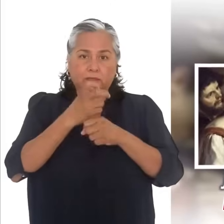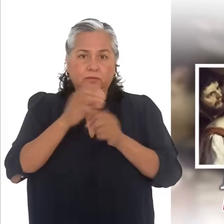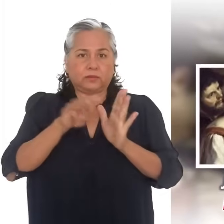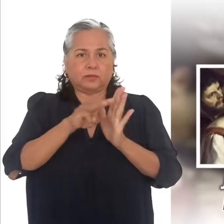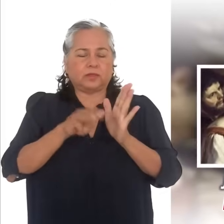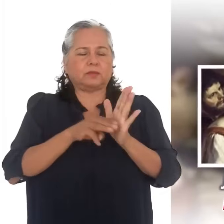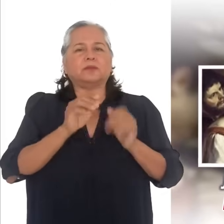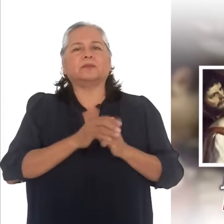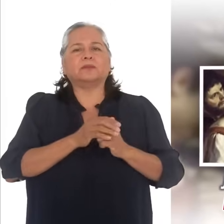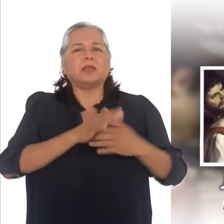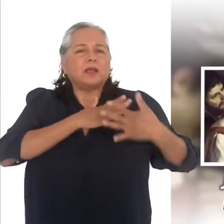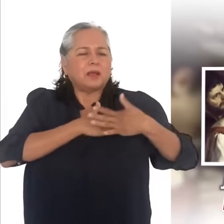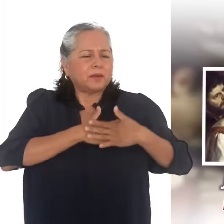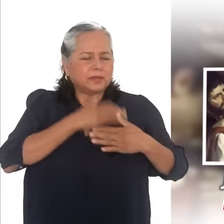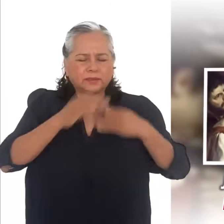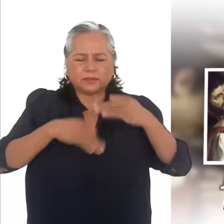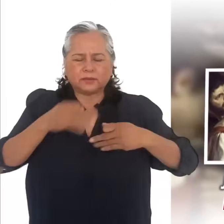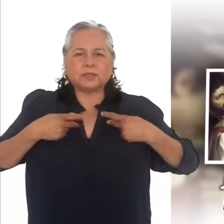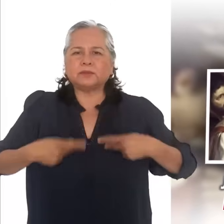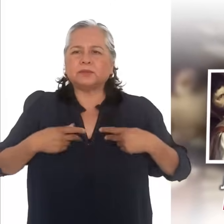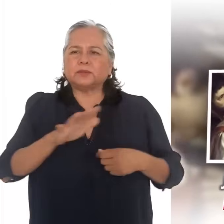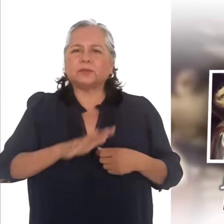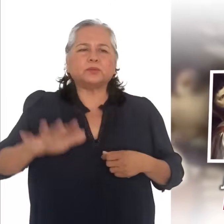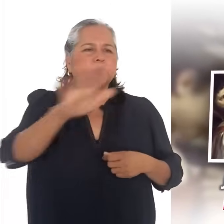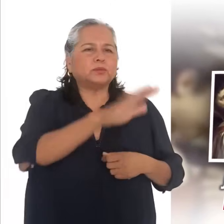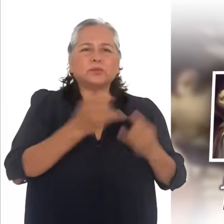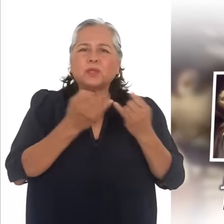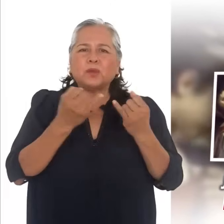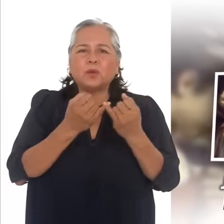segundo es este, amarás a tu prójimo como a ti mismo.